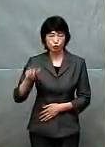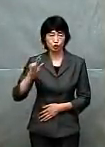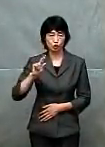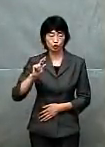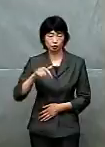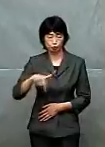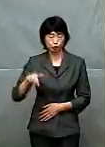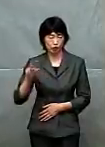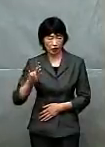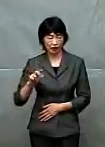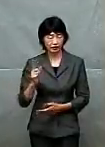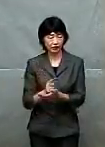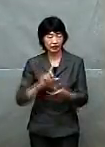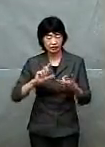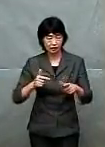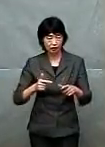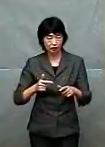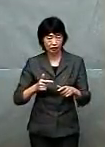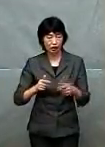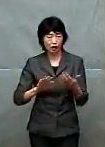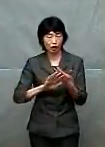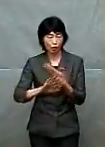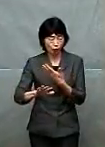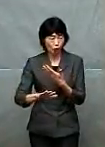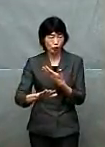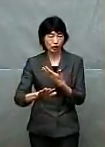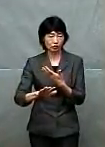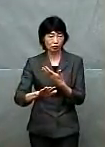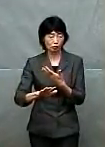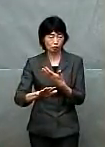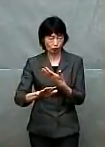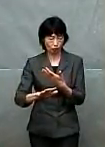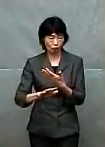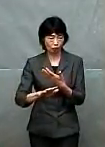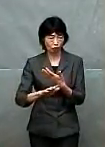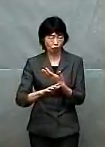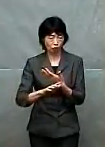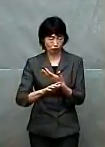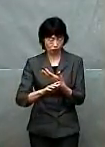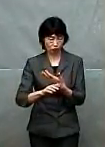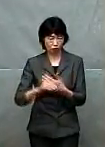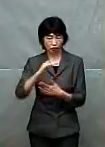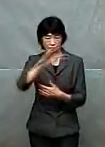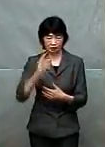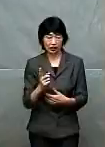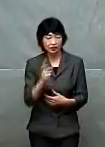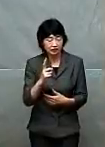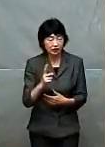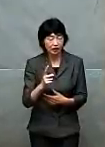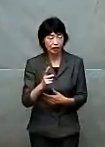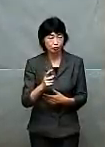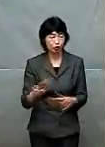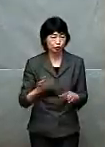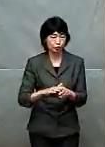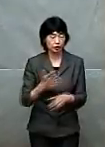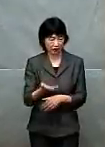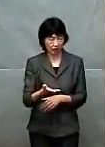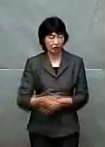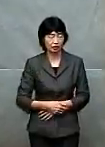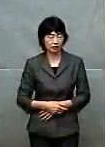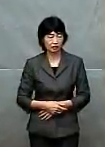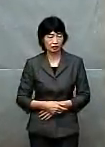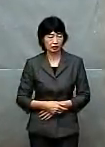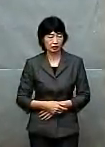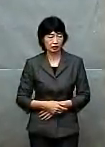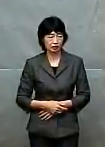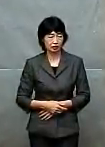さまざまな農産品を含めていずれも全市町村でやるということなんですけど、コシアブラだけはやるということですか。山菜に関してだけ